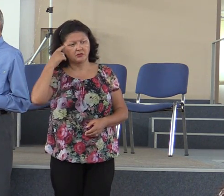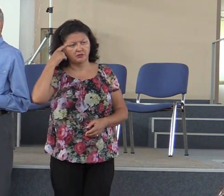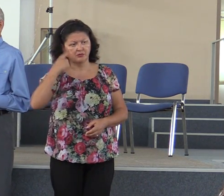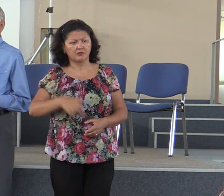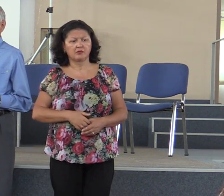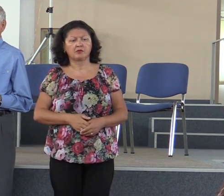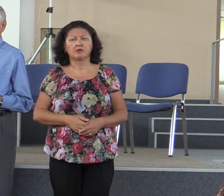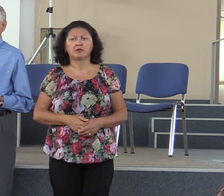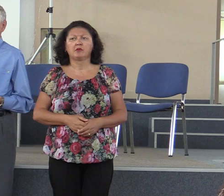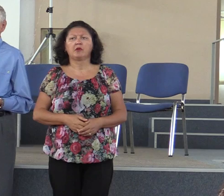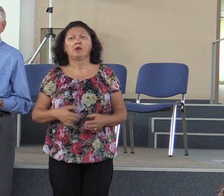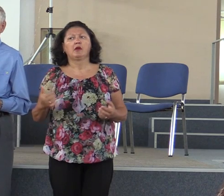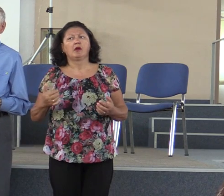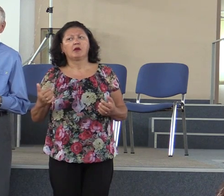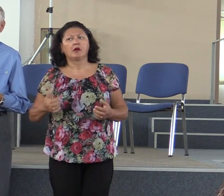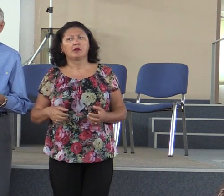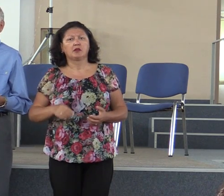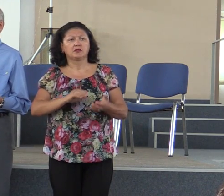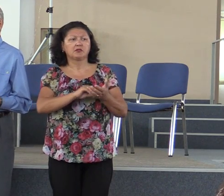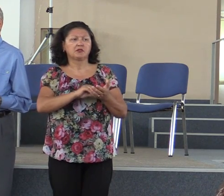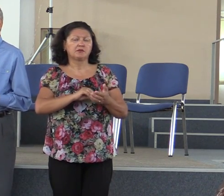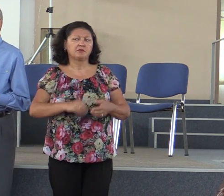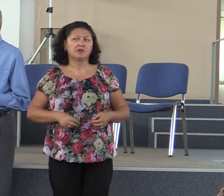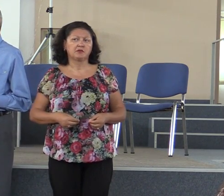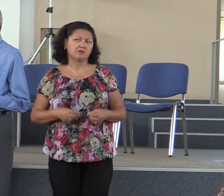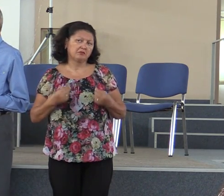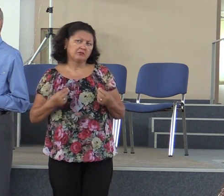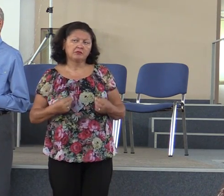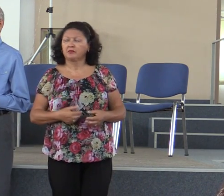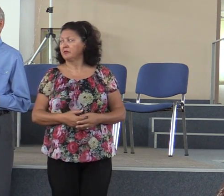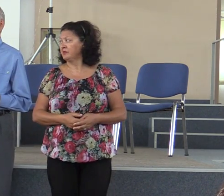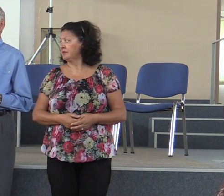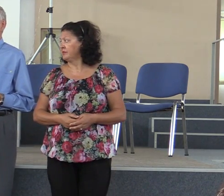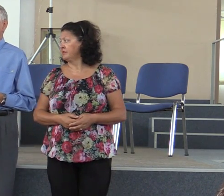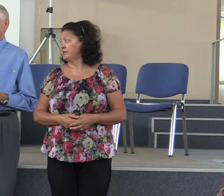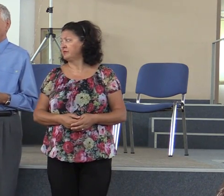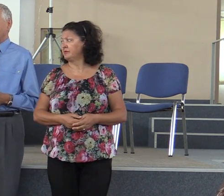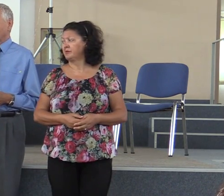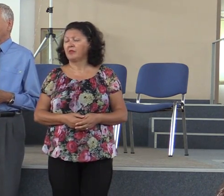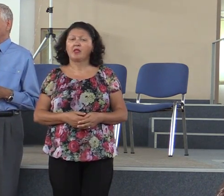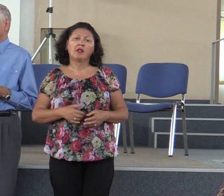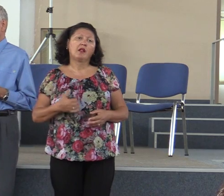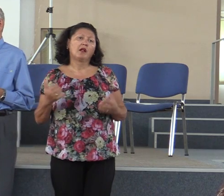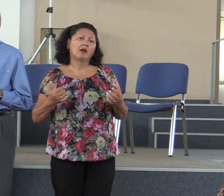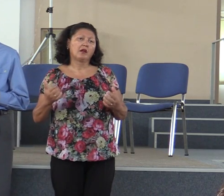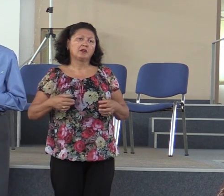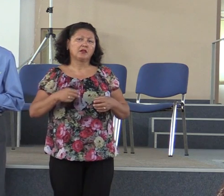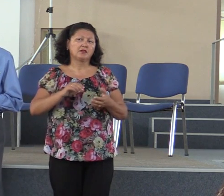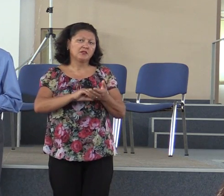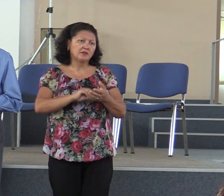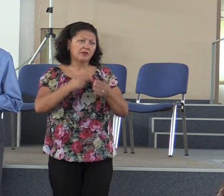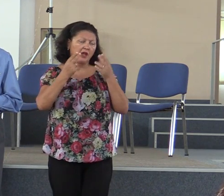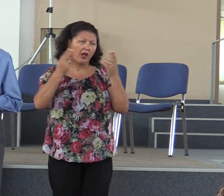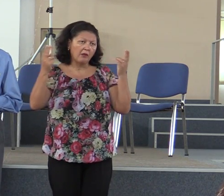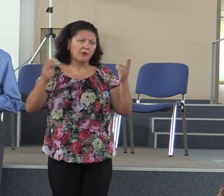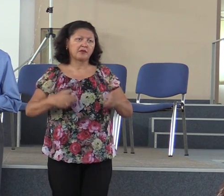adequate? Care să se simtă potrivit, la locul potrivit. Who feels important enough? Care să se simtă important. Who